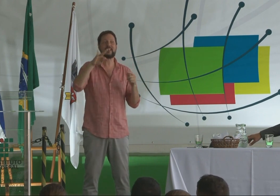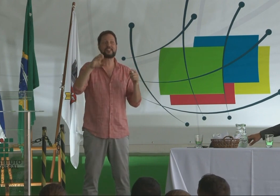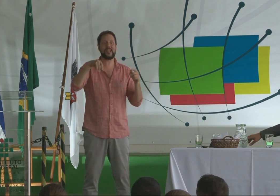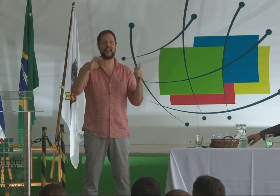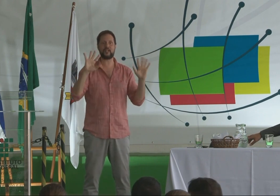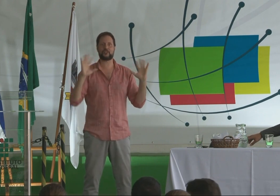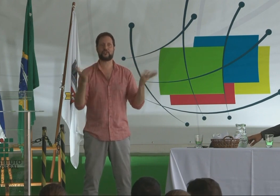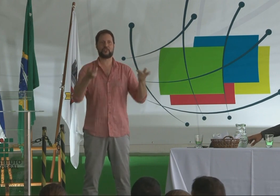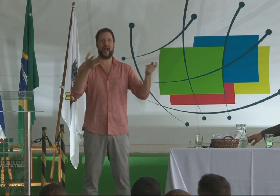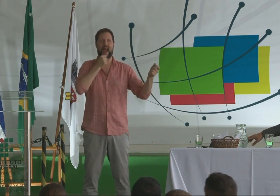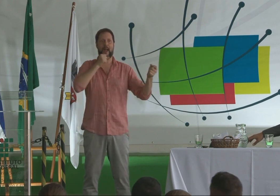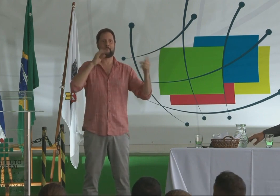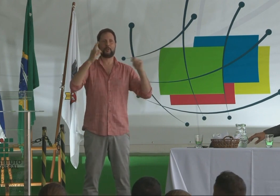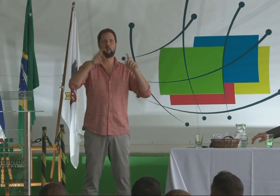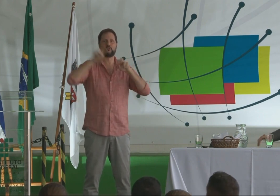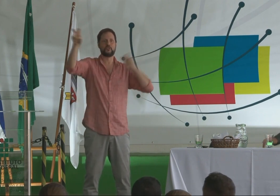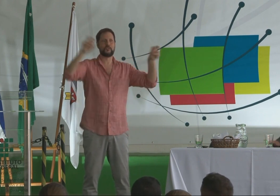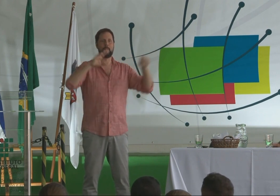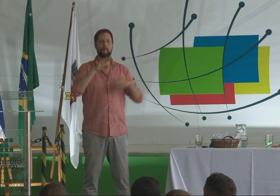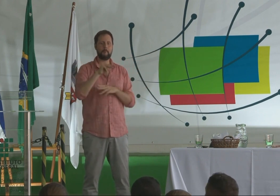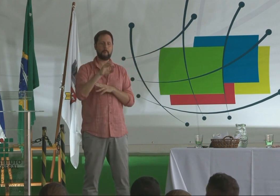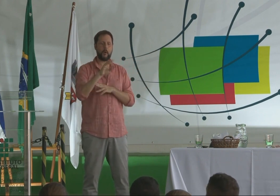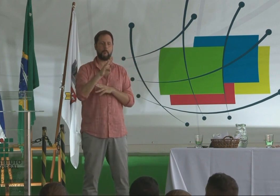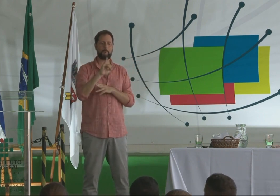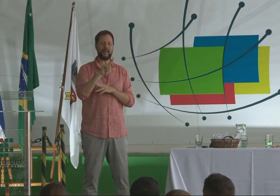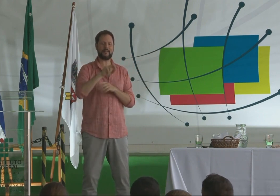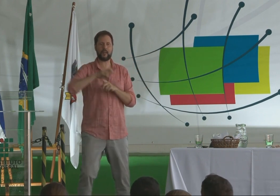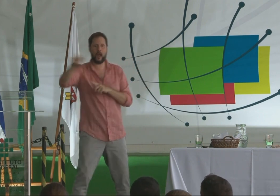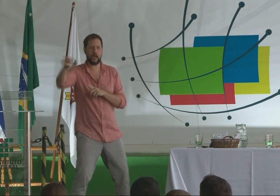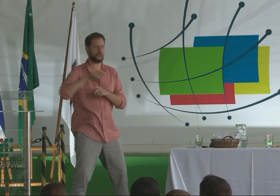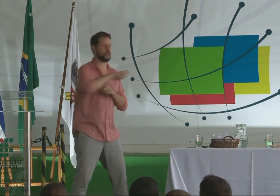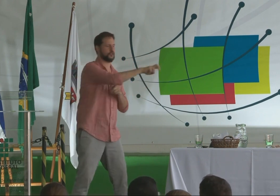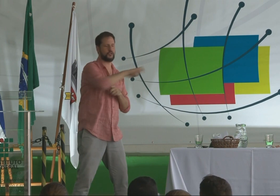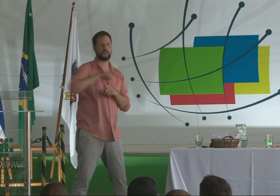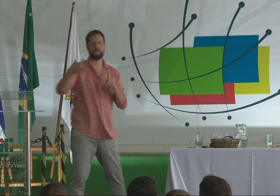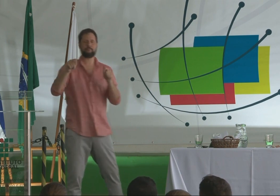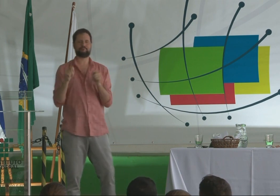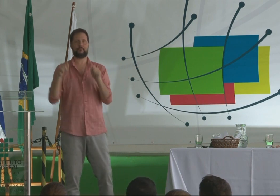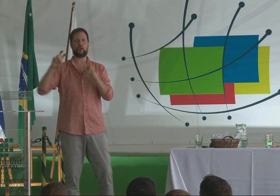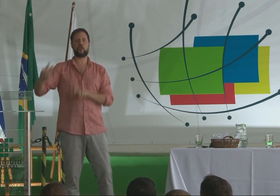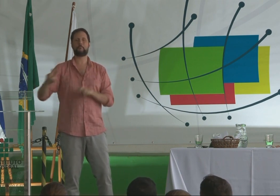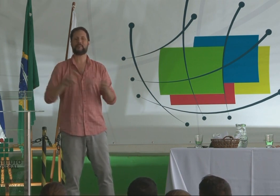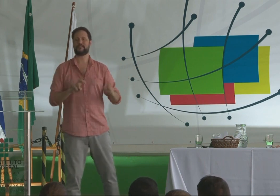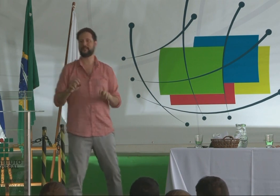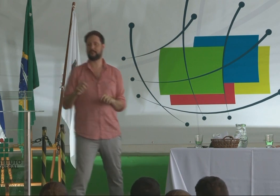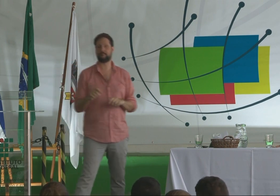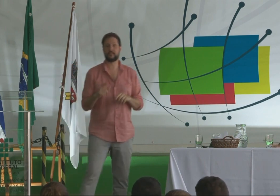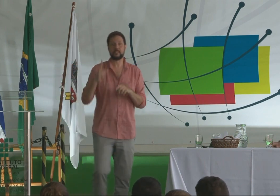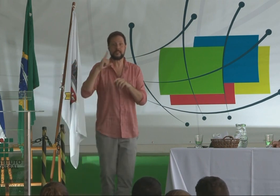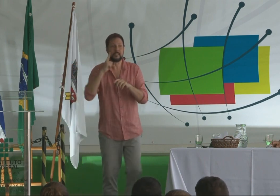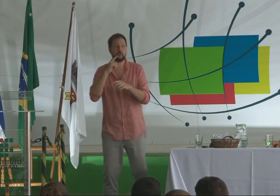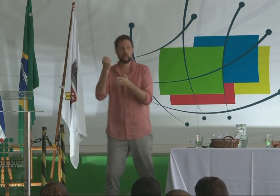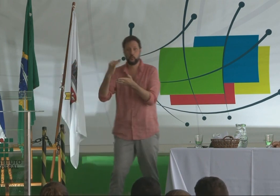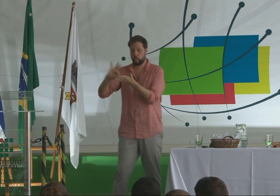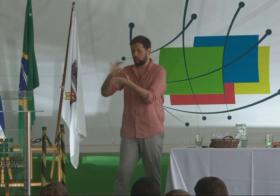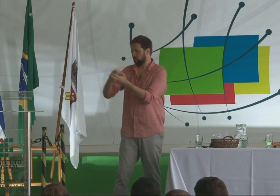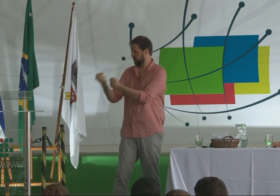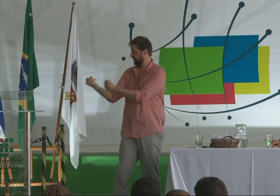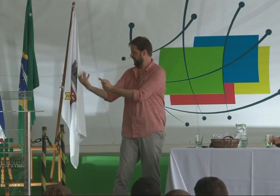tradução. Enfim, isso são formas eficientes de empregar os recursos, pra gente ser disponível também, desde que seja acessível, e a possa acompanhar esse ponto.